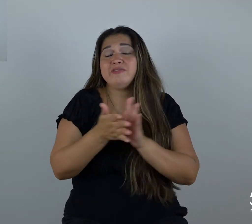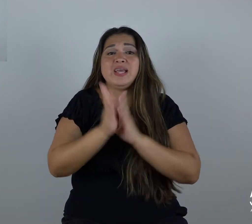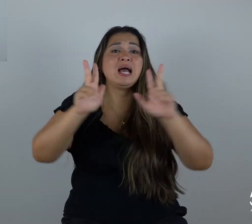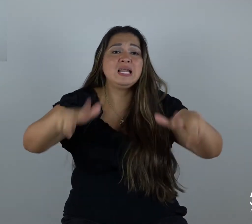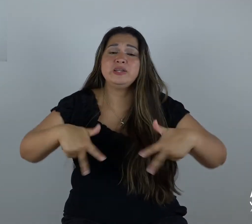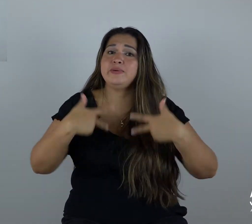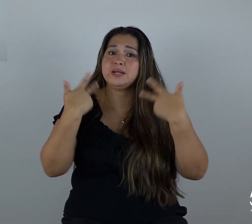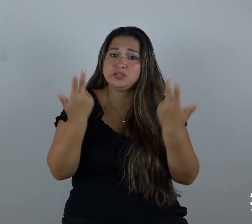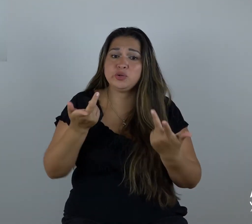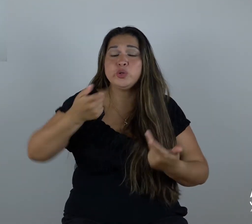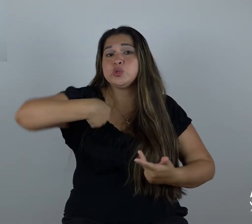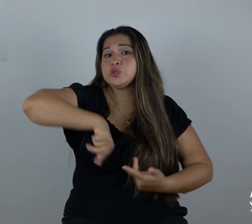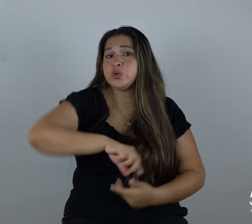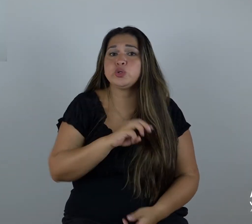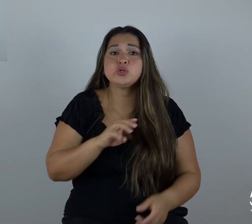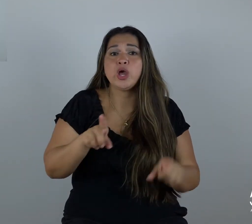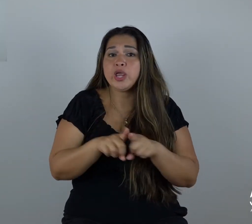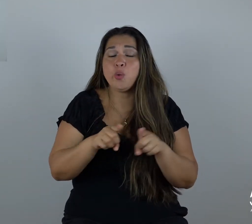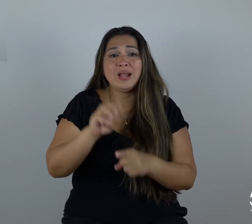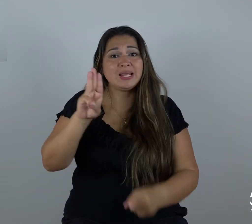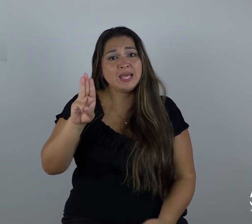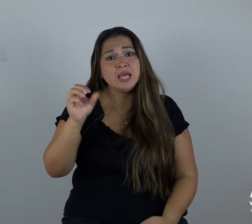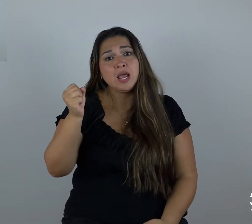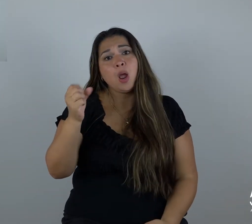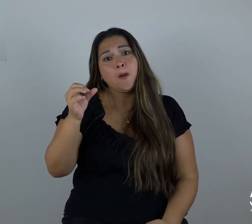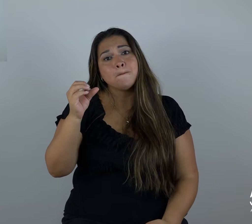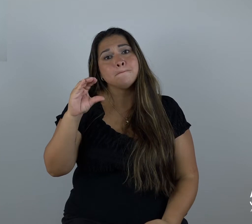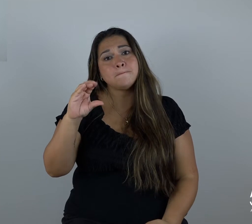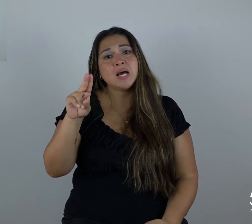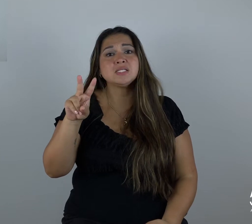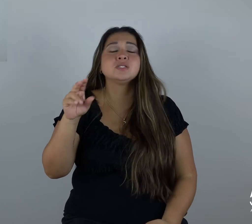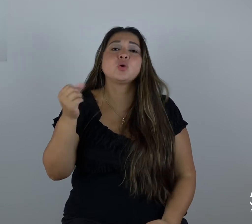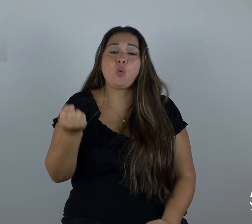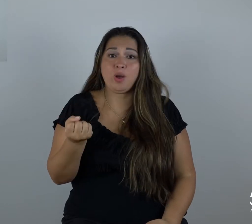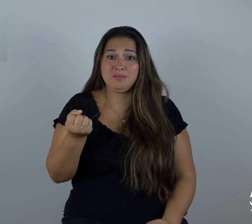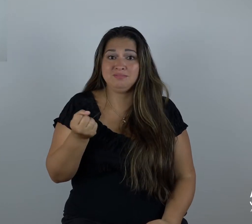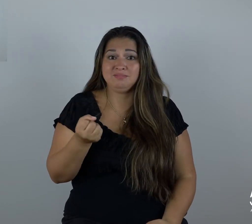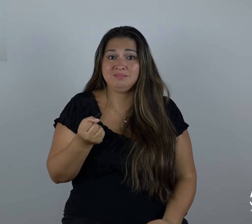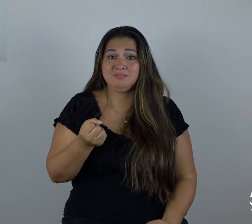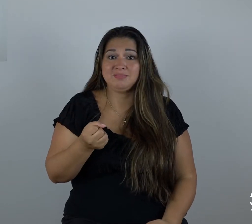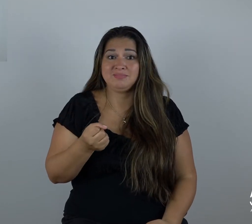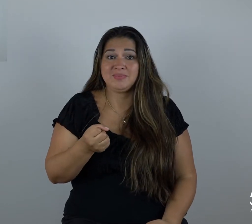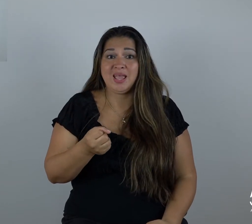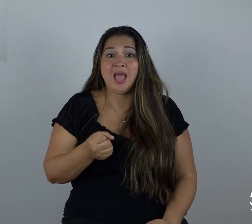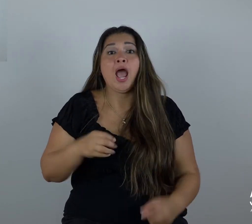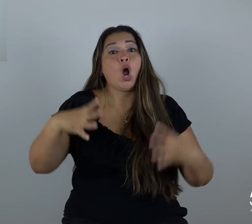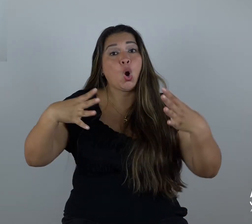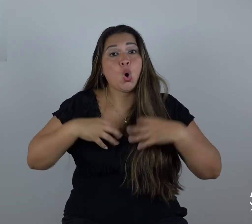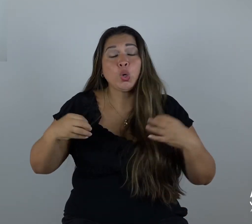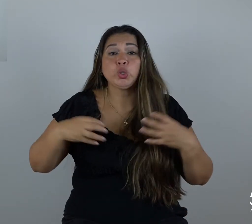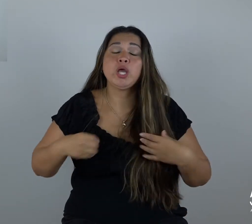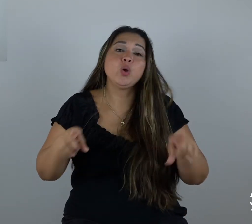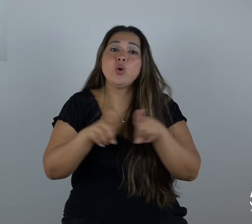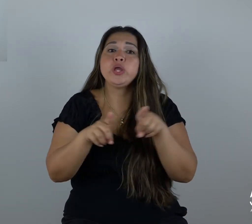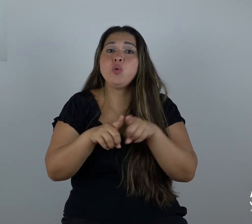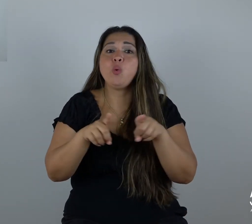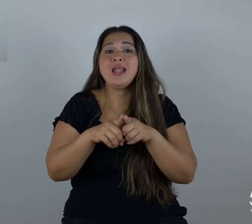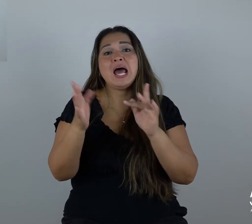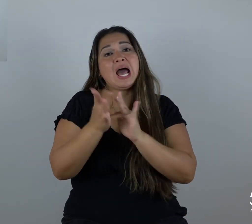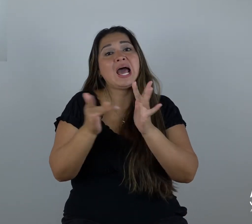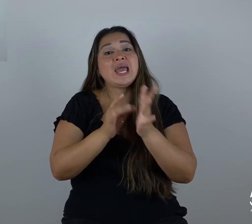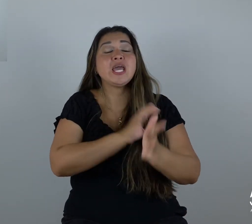Pascua, donde hay un cordero. Y la Biblia es clara cuando habla del cordero. Jesucristo es el cordero. Si te lo